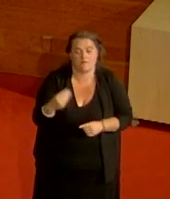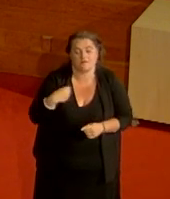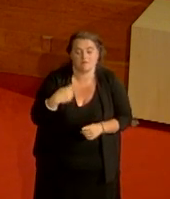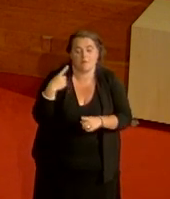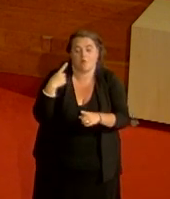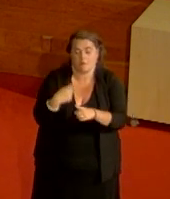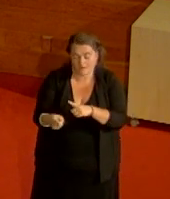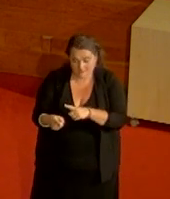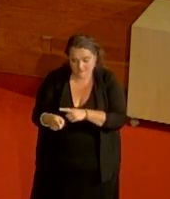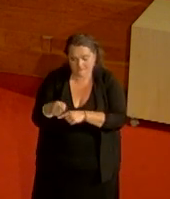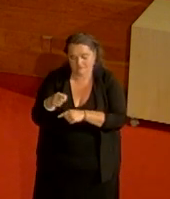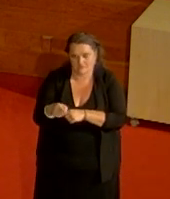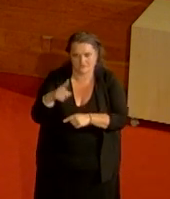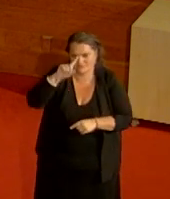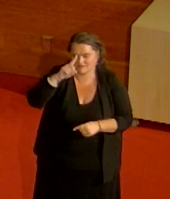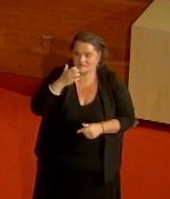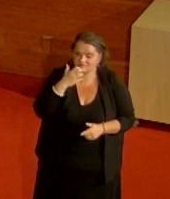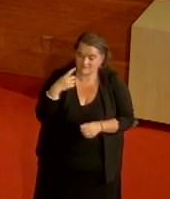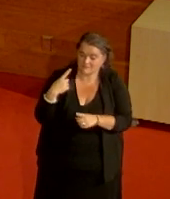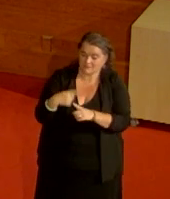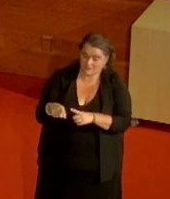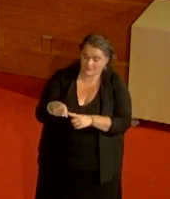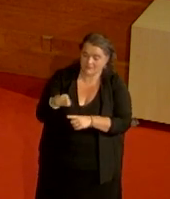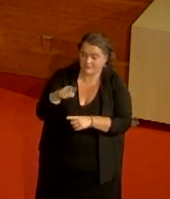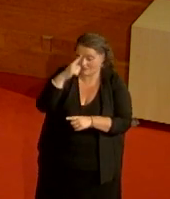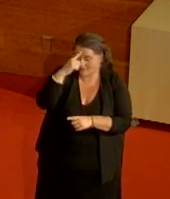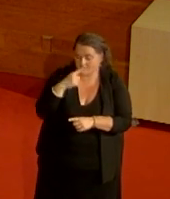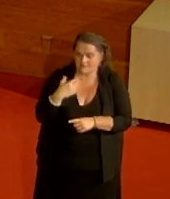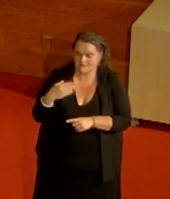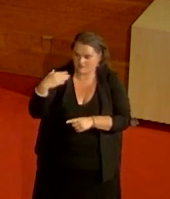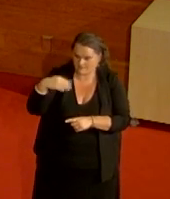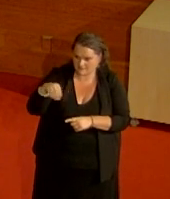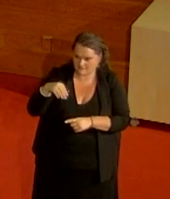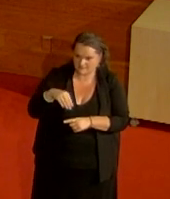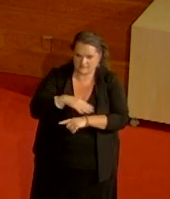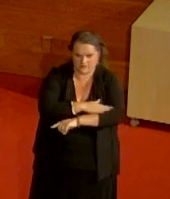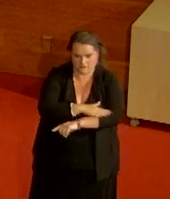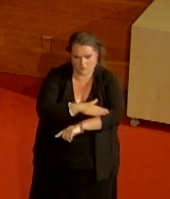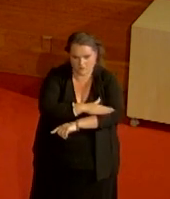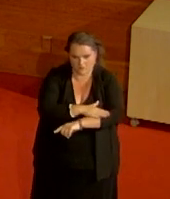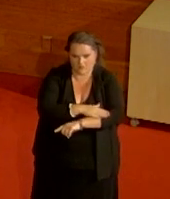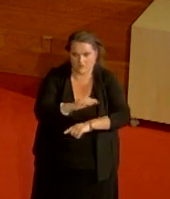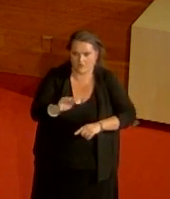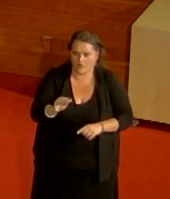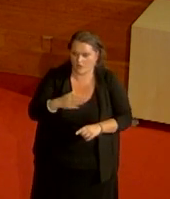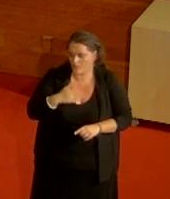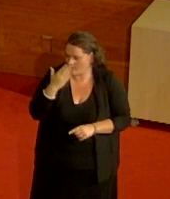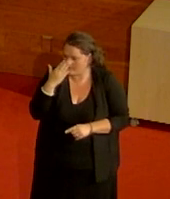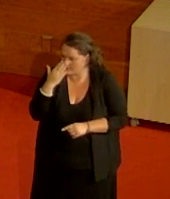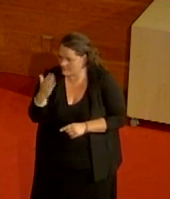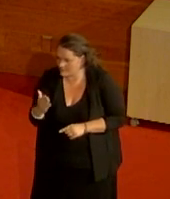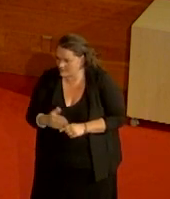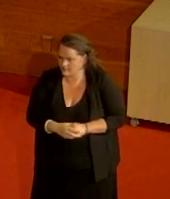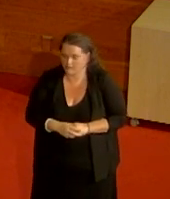viendo porque no sabemos si la imagen que í aparece es la imagen de un presidente del gobierno o es la imagen de nuestro vecino o es